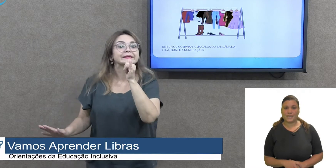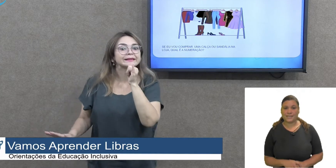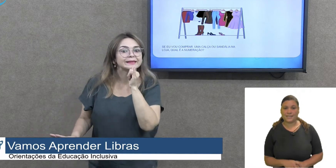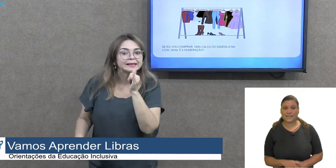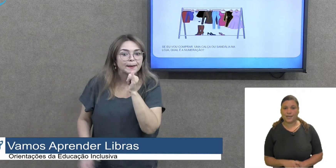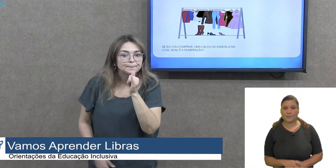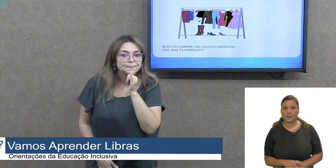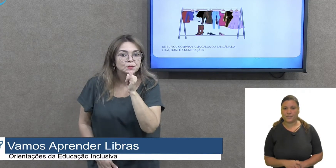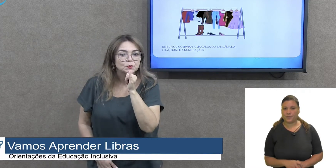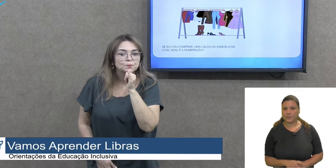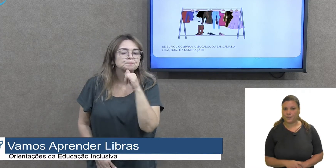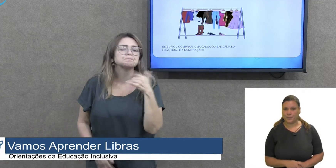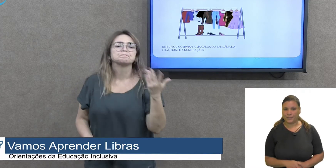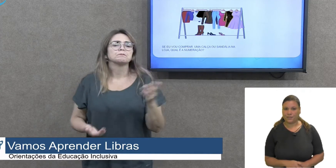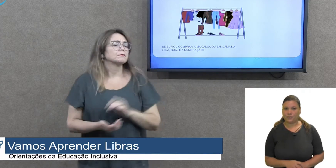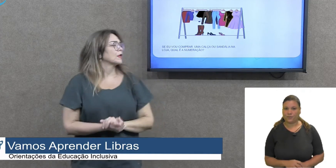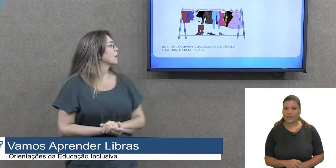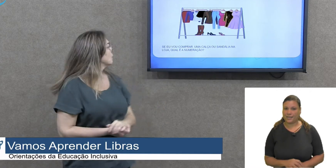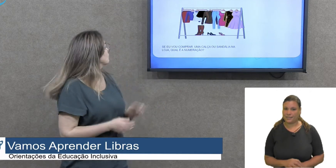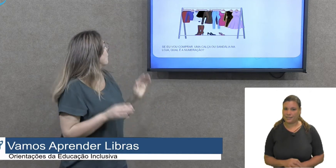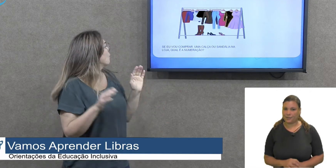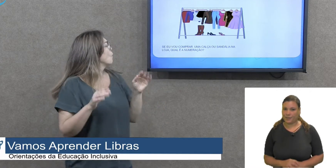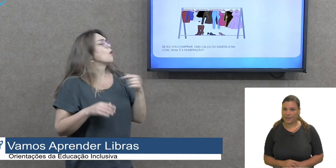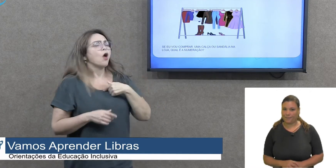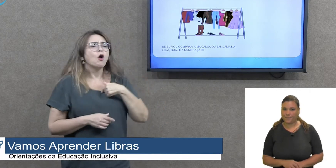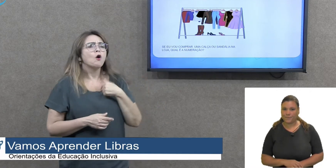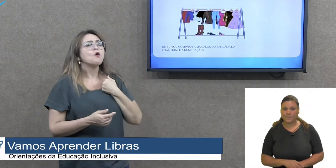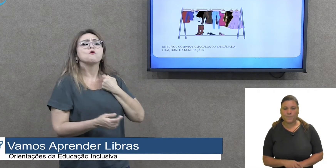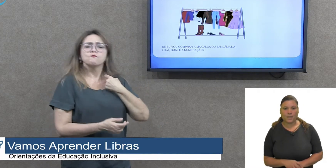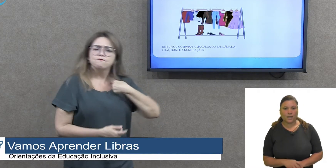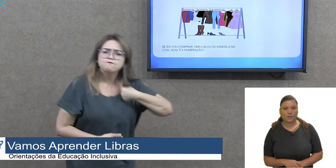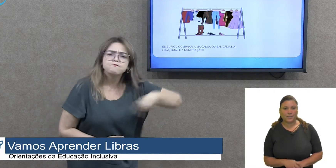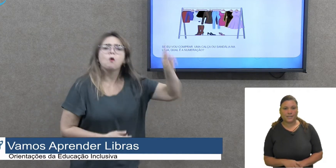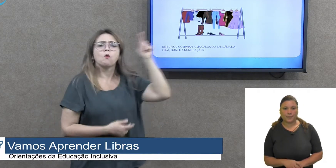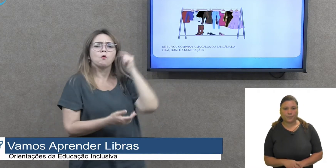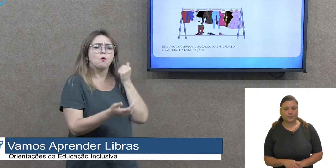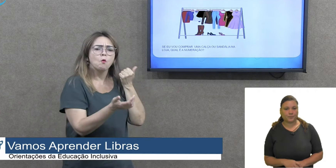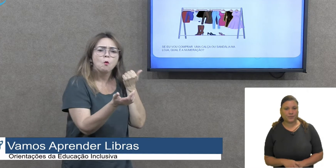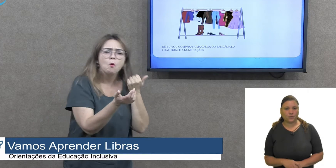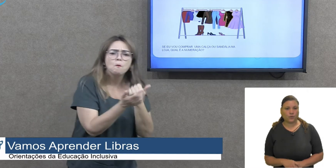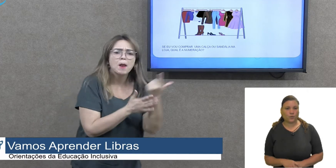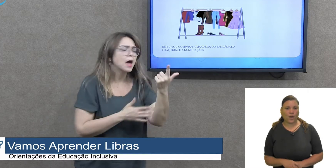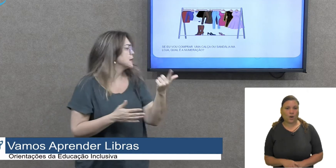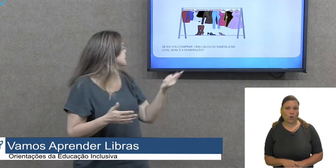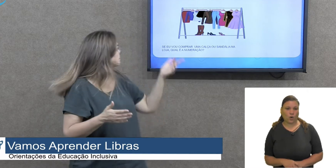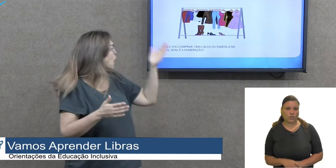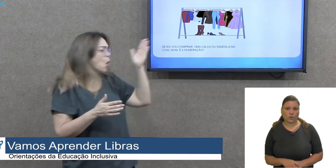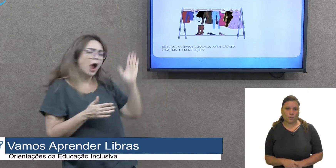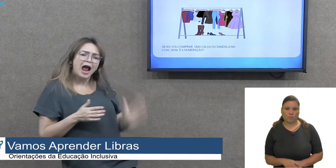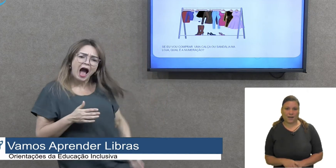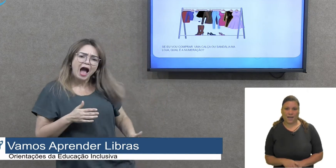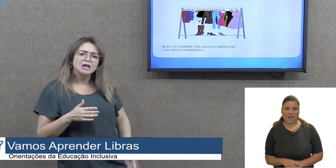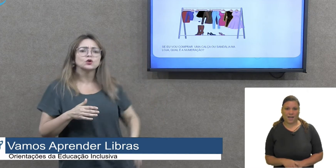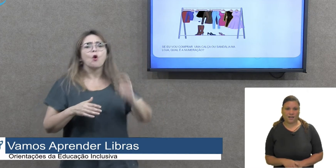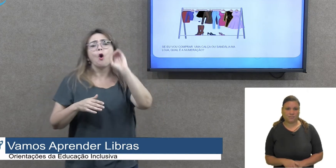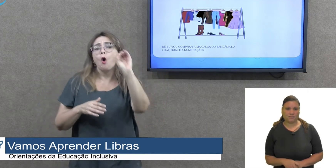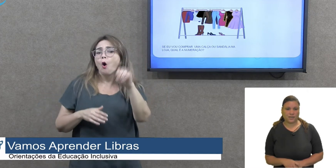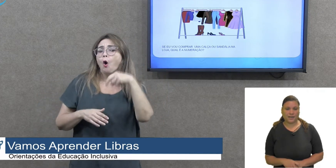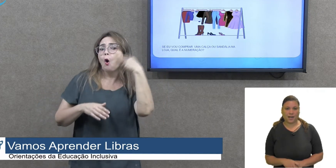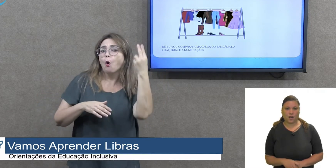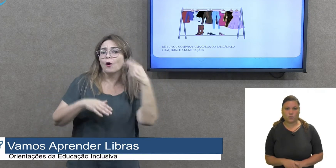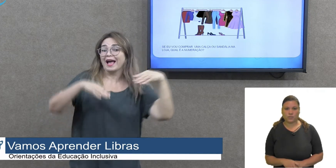Vamos usar exemplos agora, em frases também. Um exemplo: se eu for numa loja